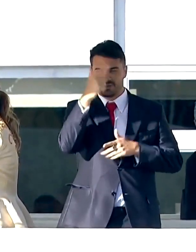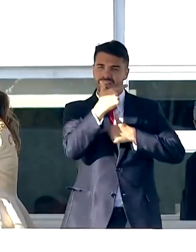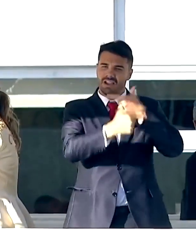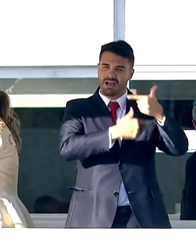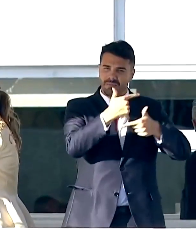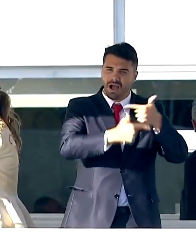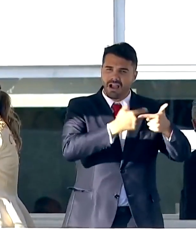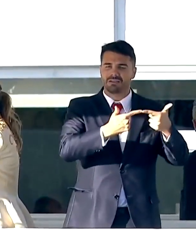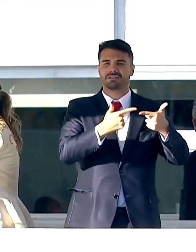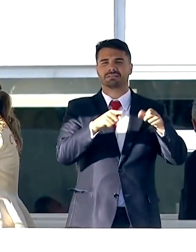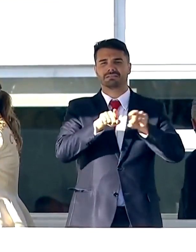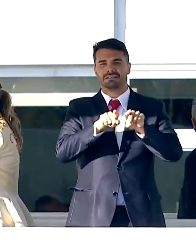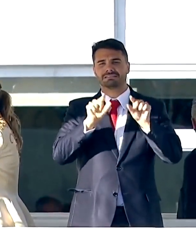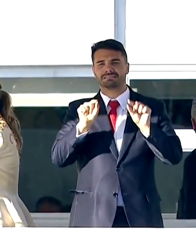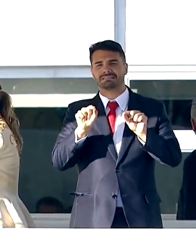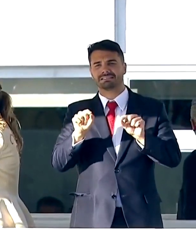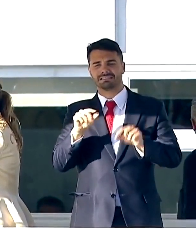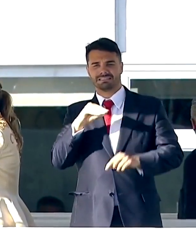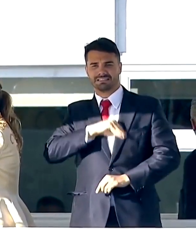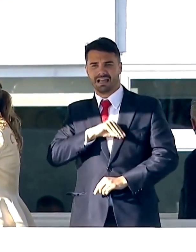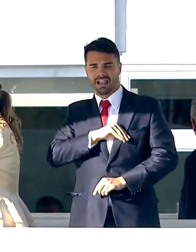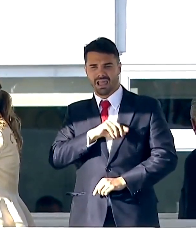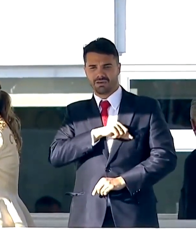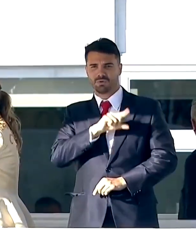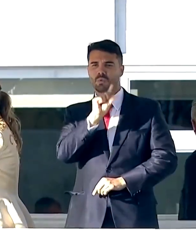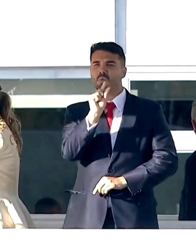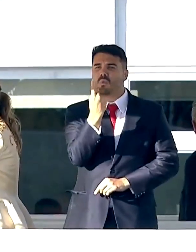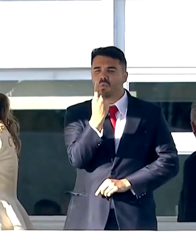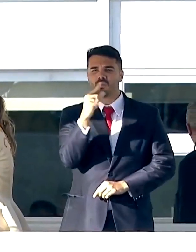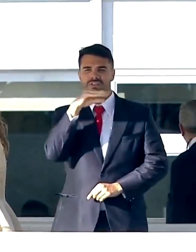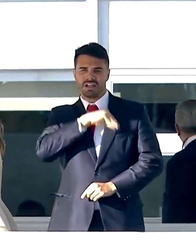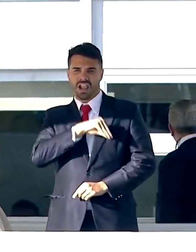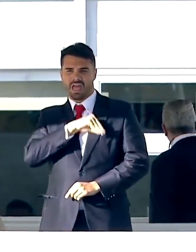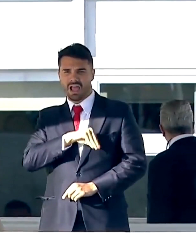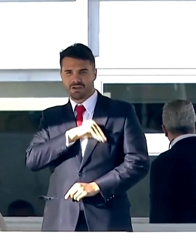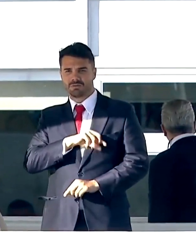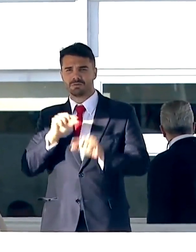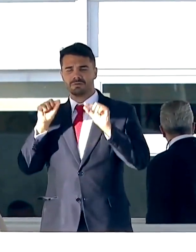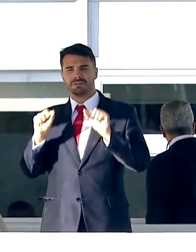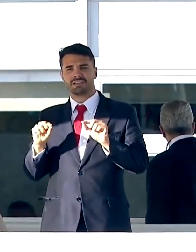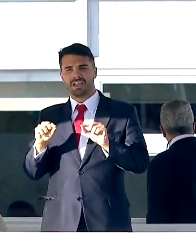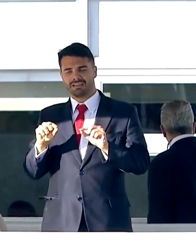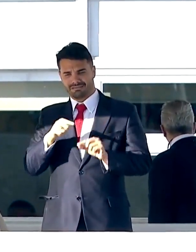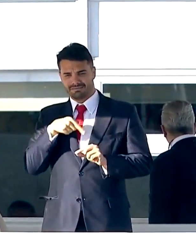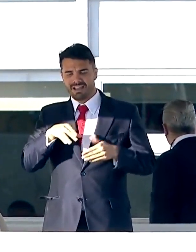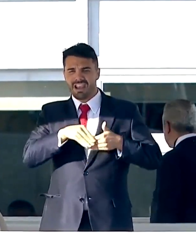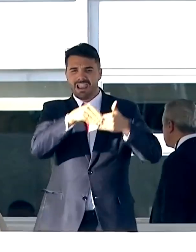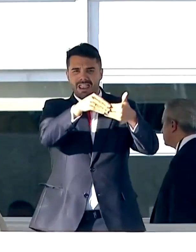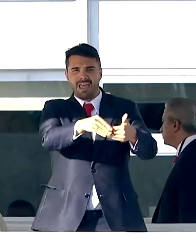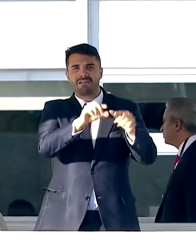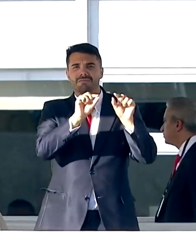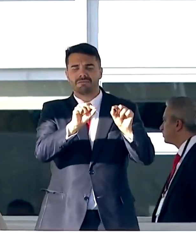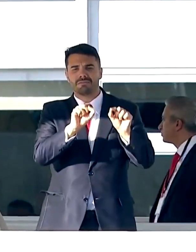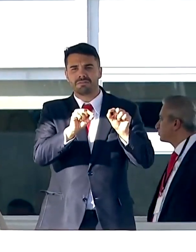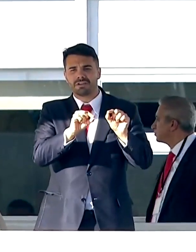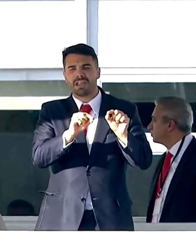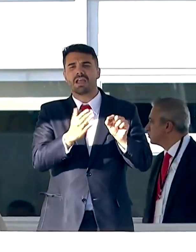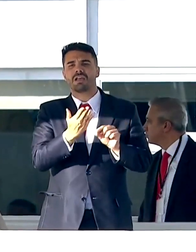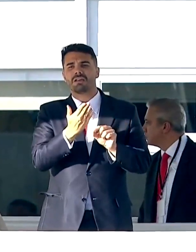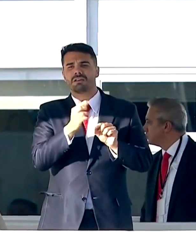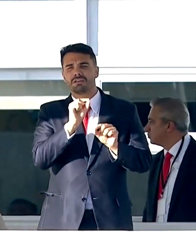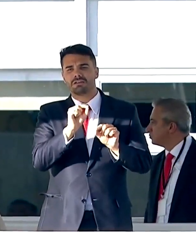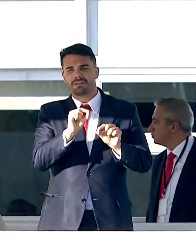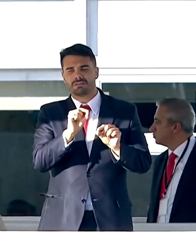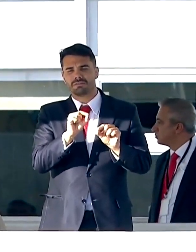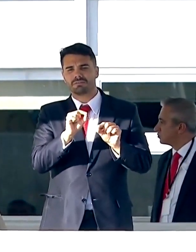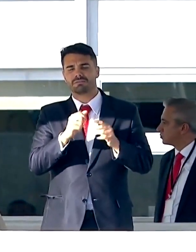trabalhadora que ganha um salário mínimo mensal leve 19 anos para receber o equivalente a que um